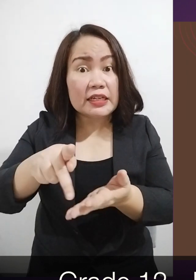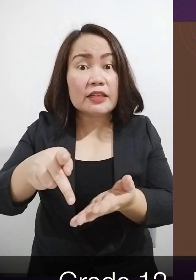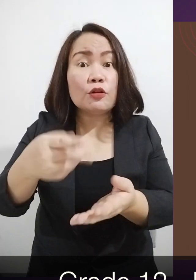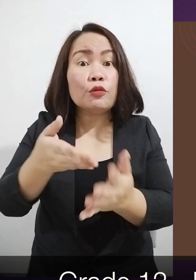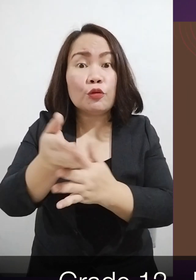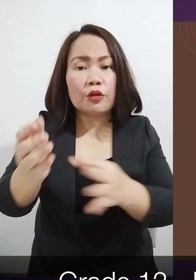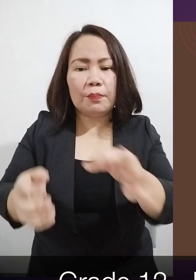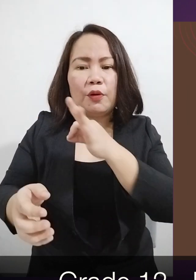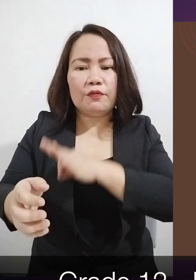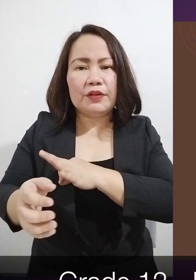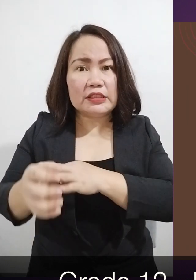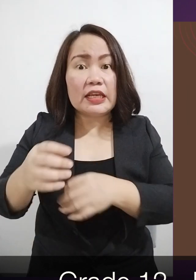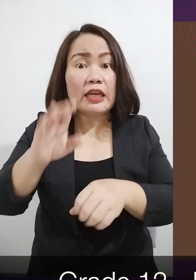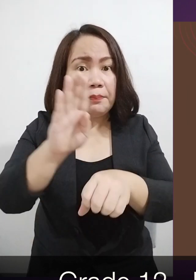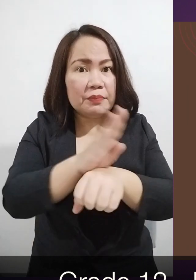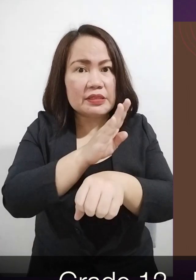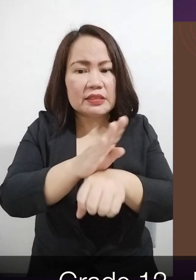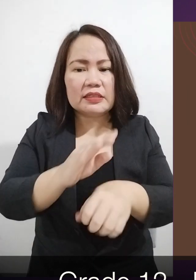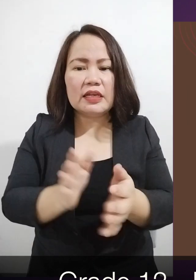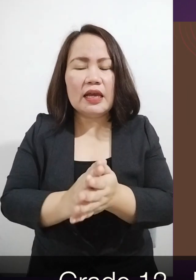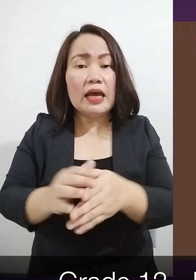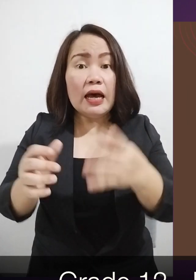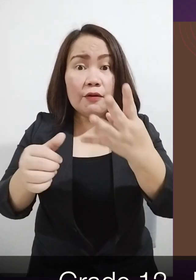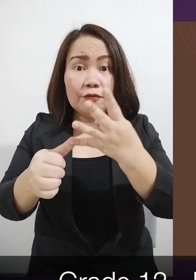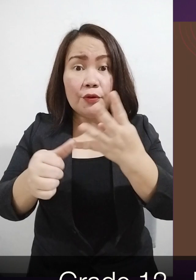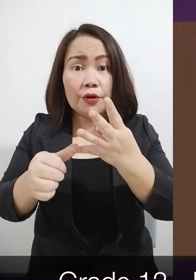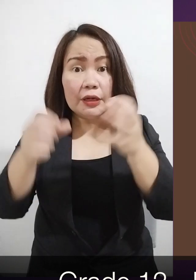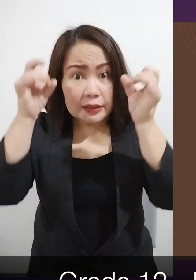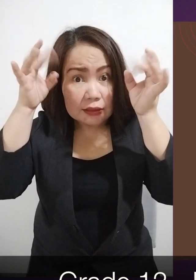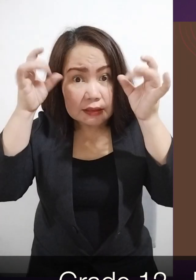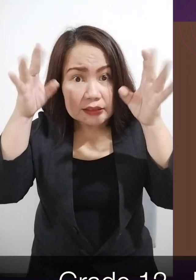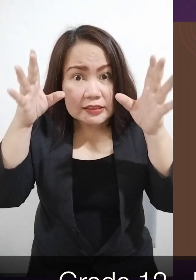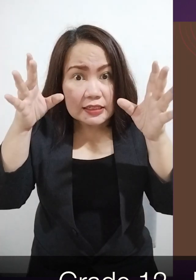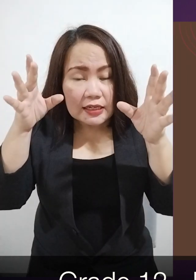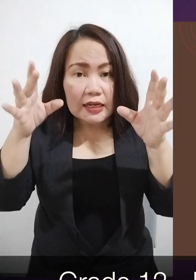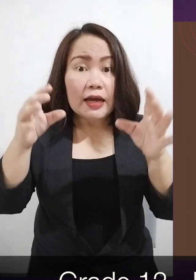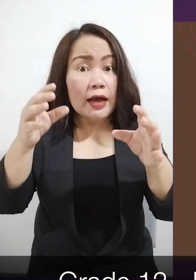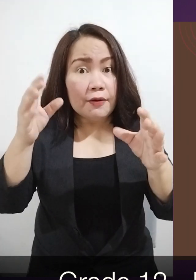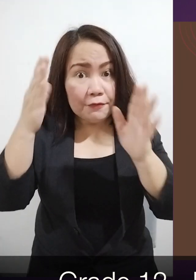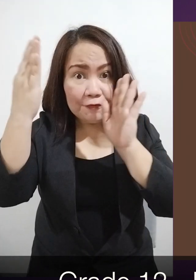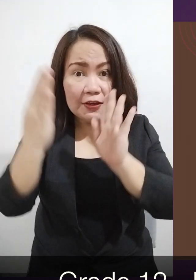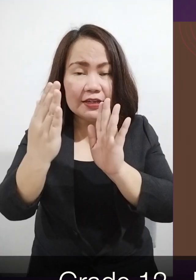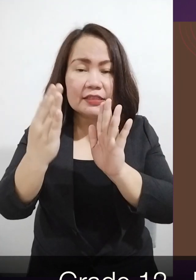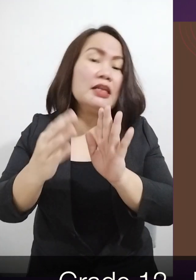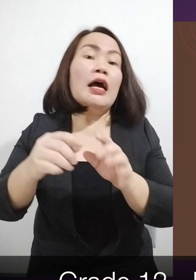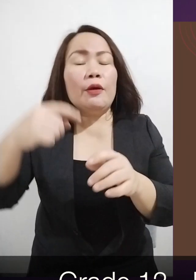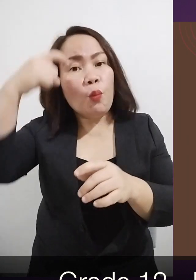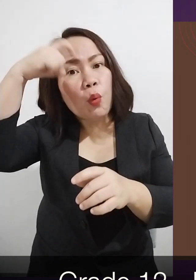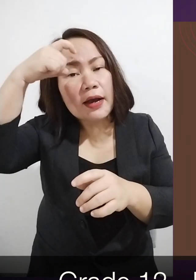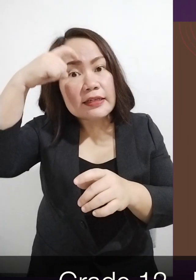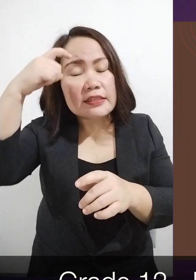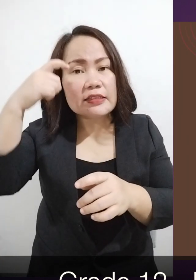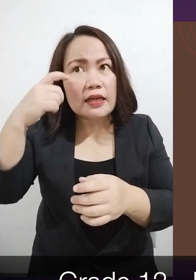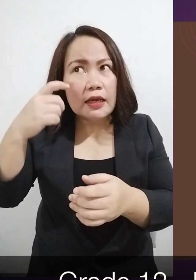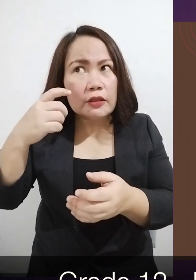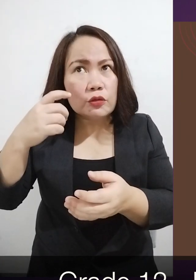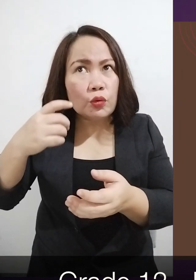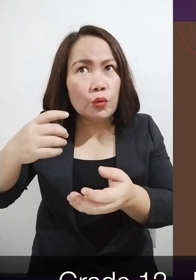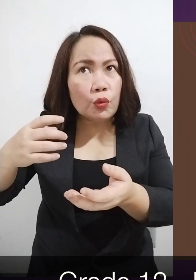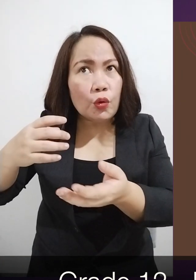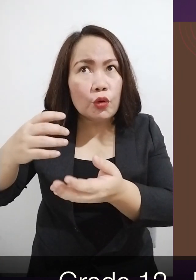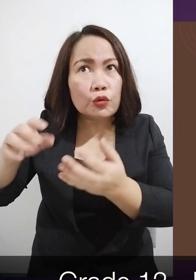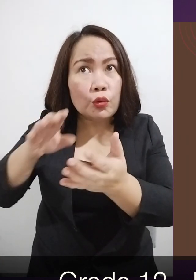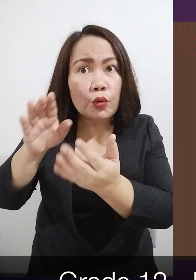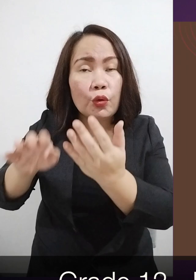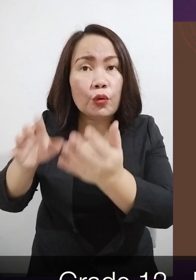negosyo. 4. Risk bearer. Ang negosyante ay kailangang sumugal ngunit sapat na matalino upang mabawi ang panganib